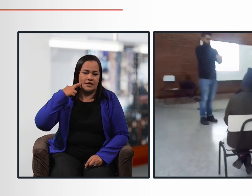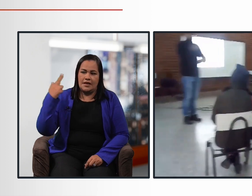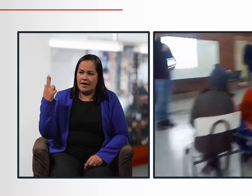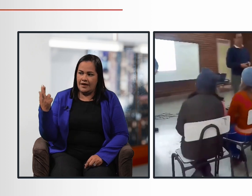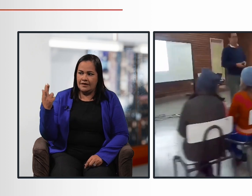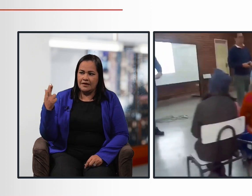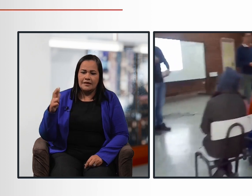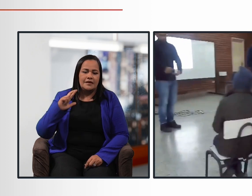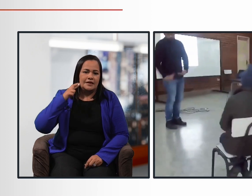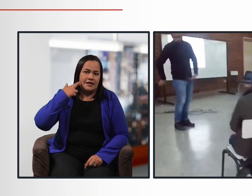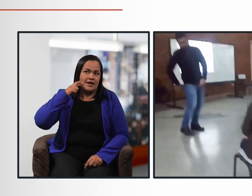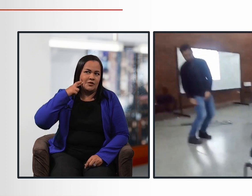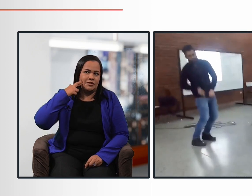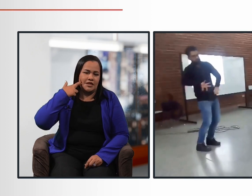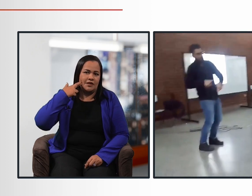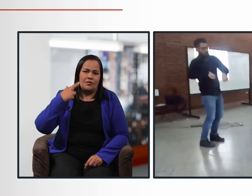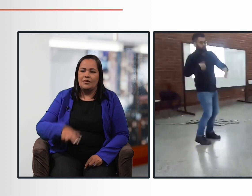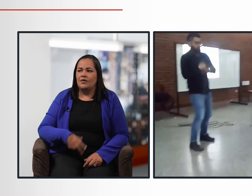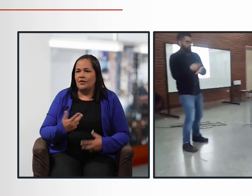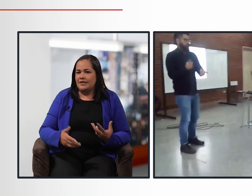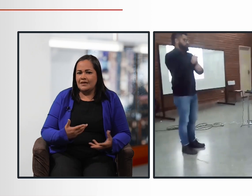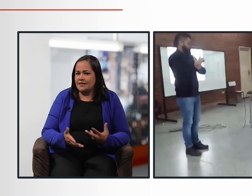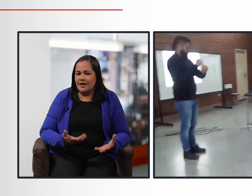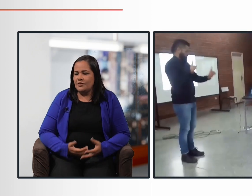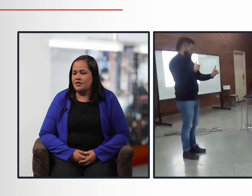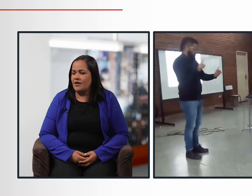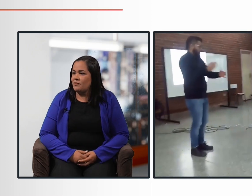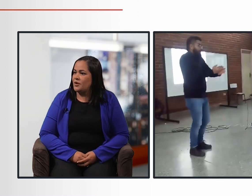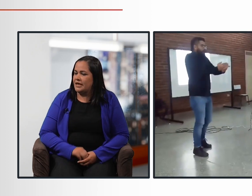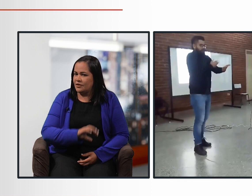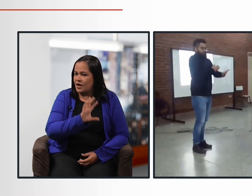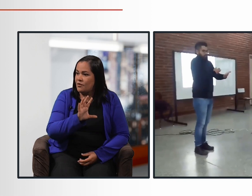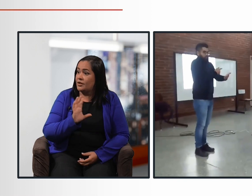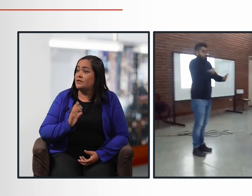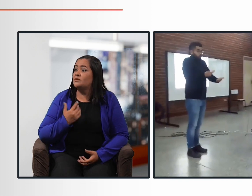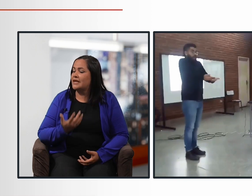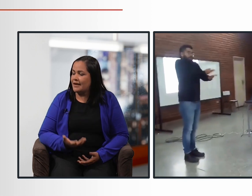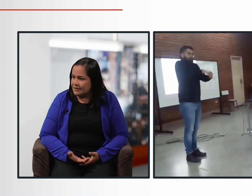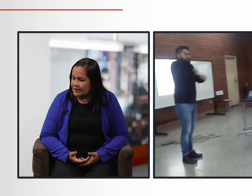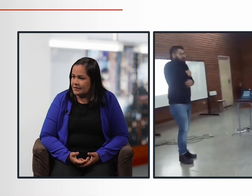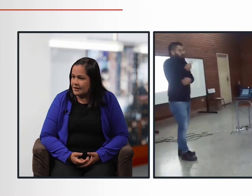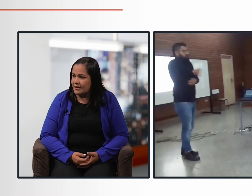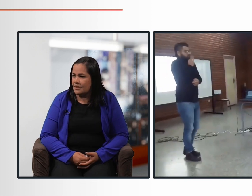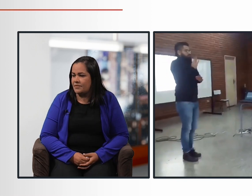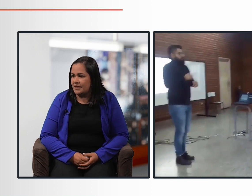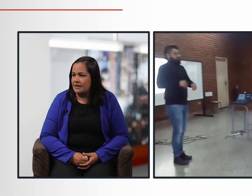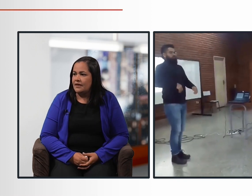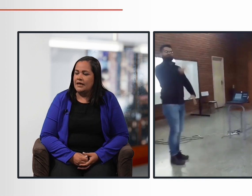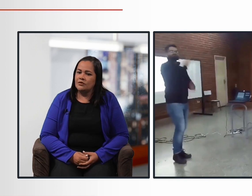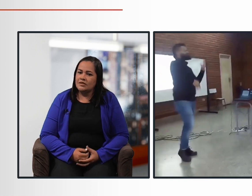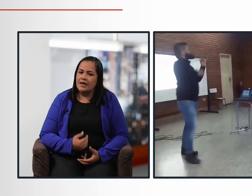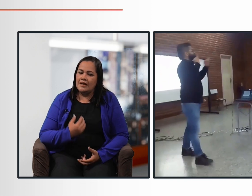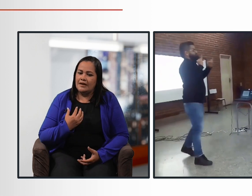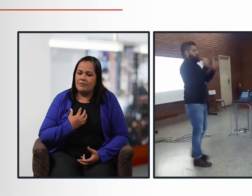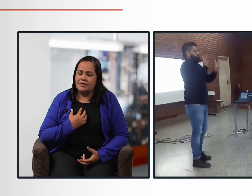su seña la R y es Rocío. Y así ellos te van poniendo de acuerdo a tus características también.